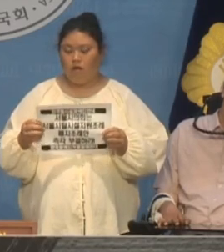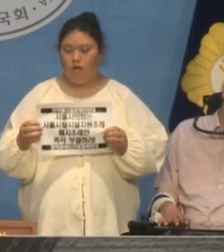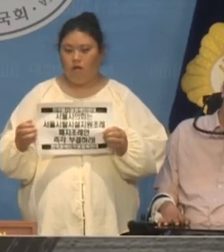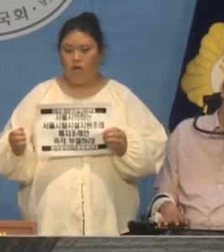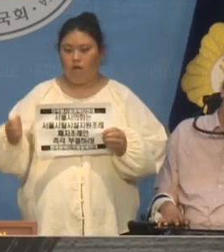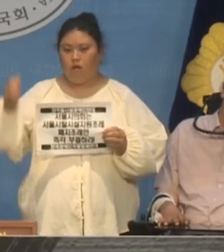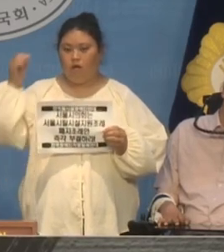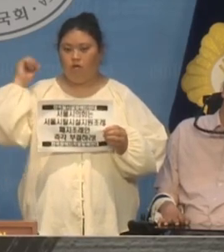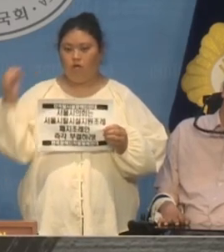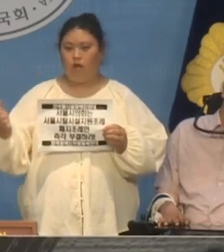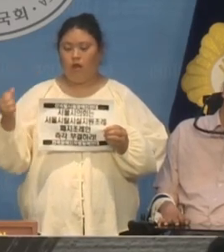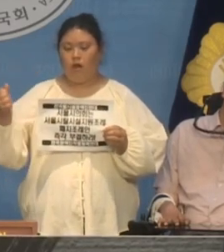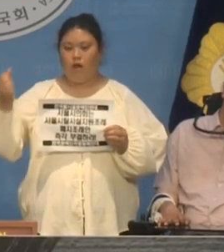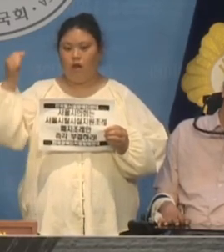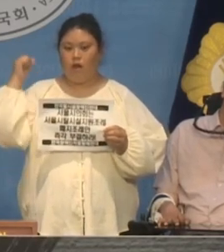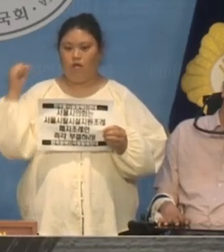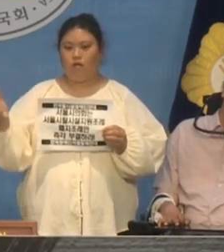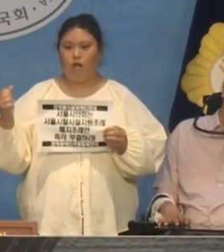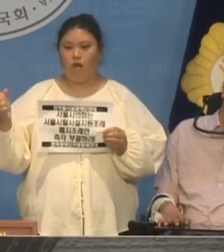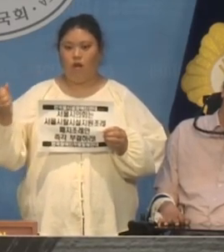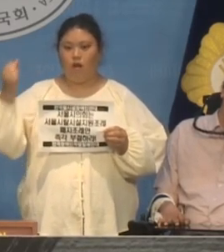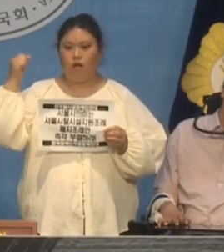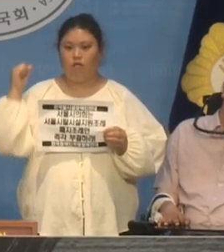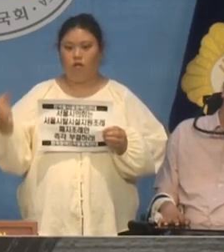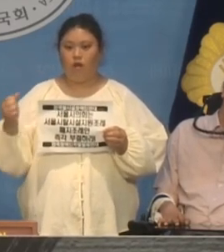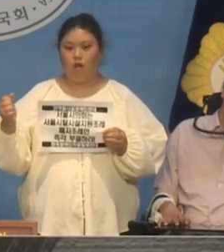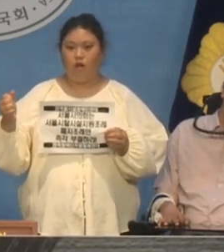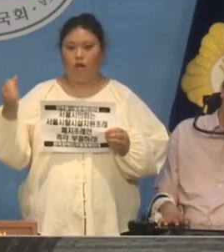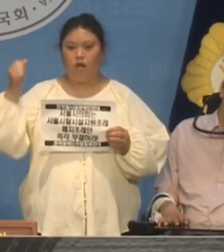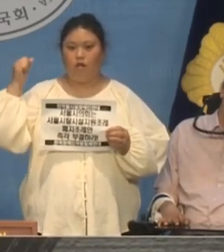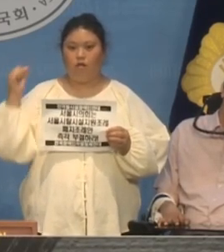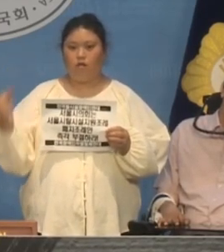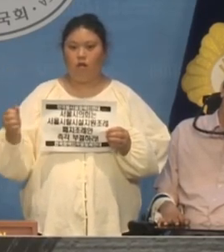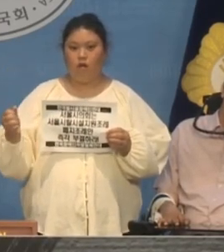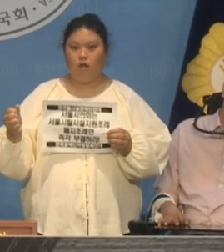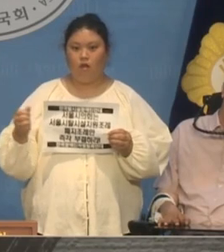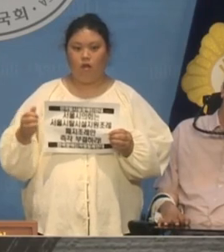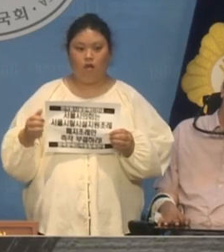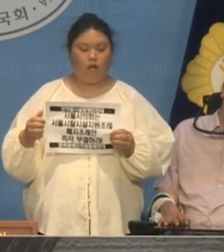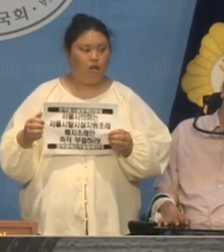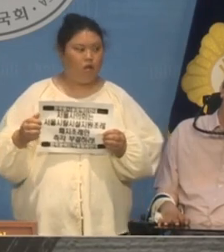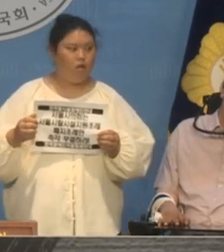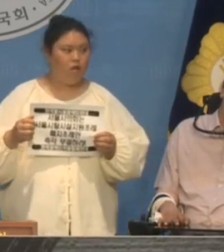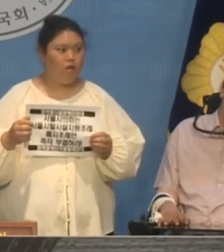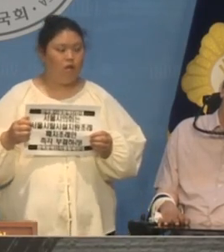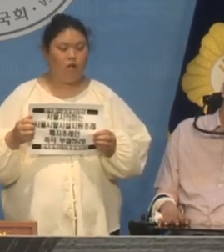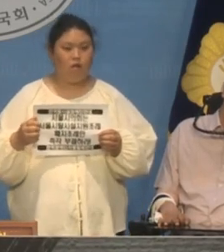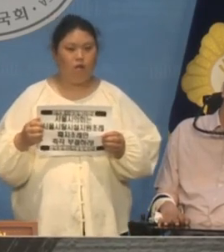즉각 중단하라. 중단하라! 중단하라! 중단하라!